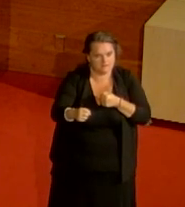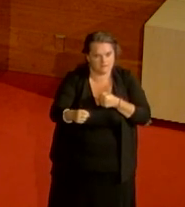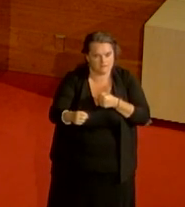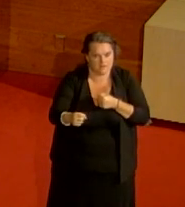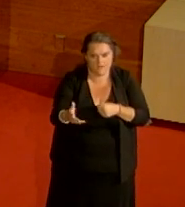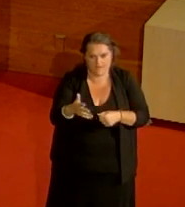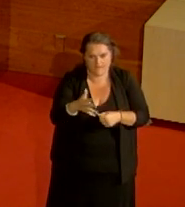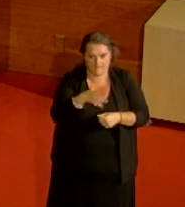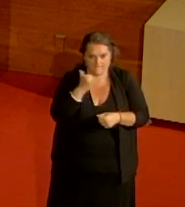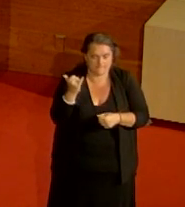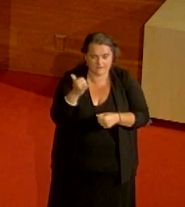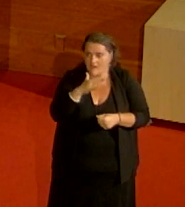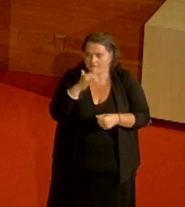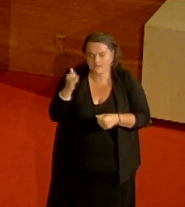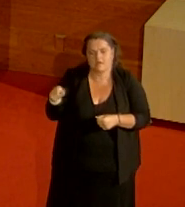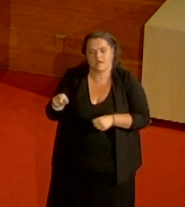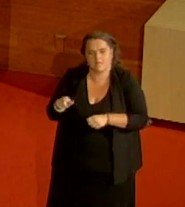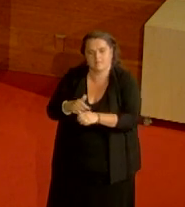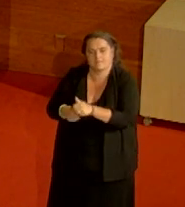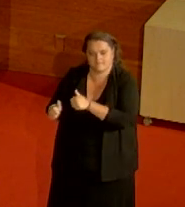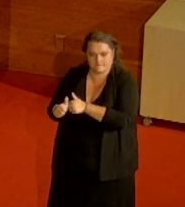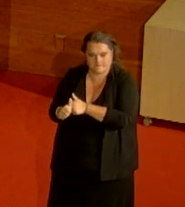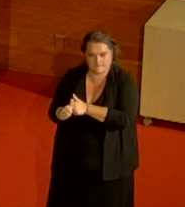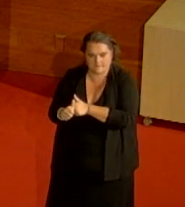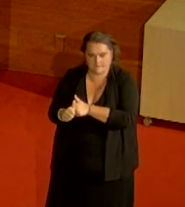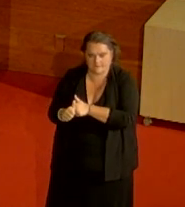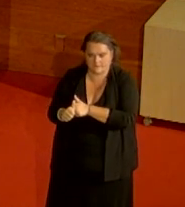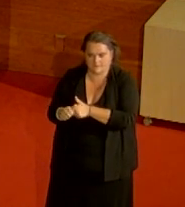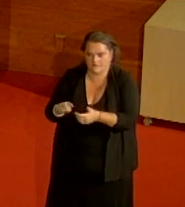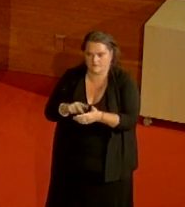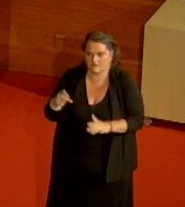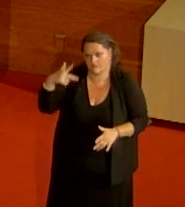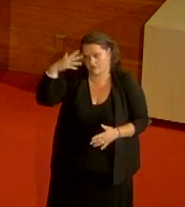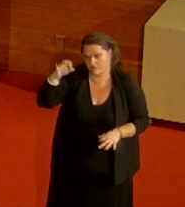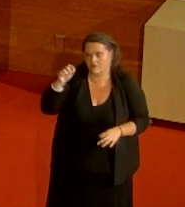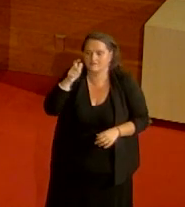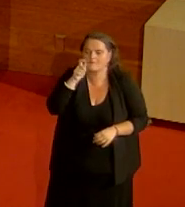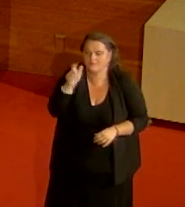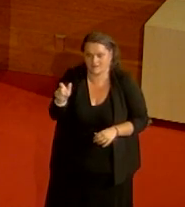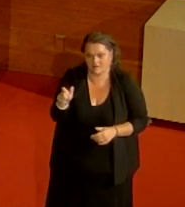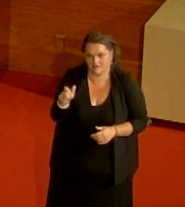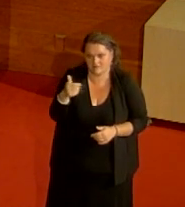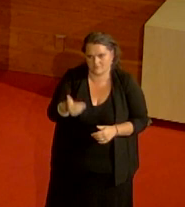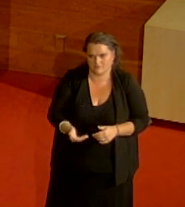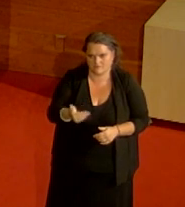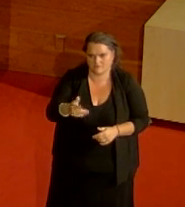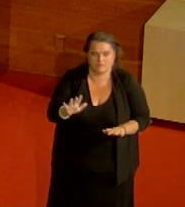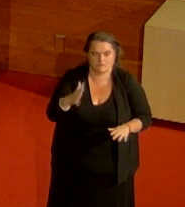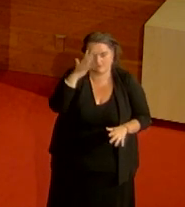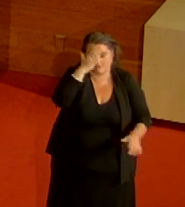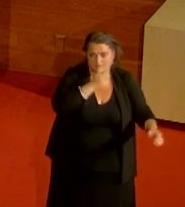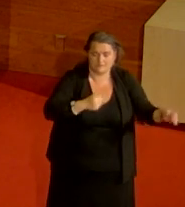eficacia como esa palabra clave de de las lógicas eh tecnológicas y eh empatía como eso que se puede